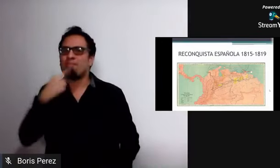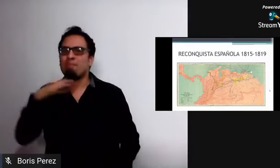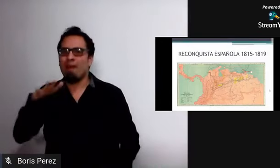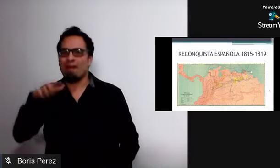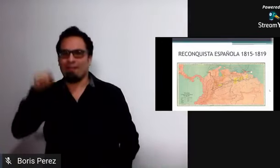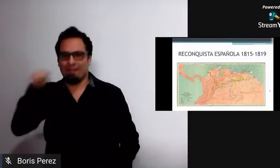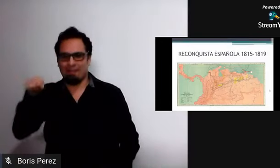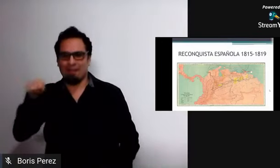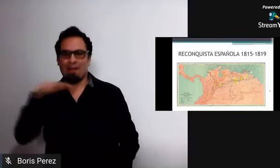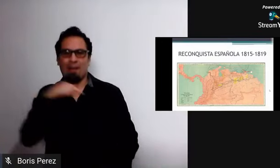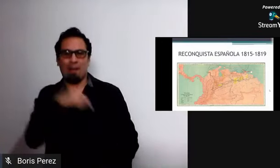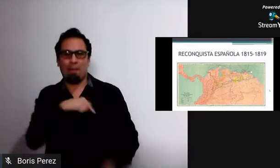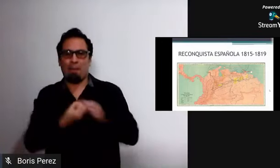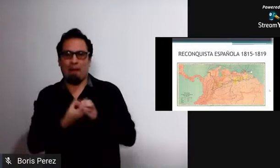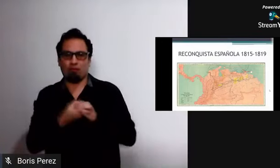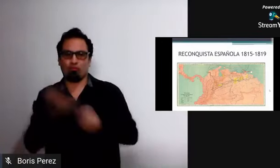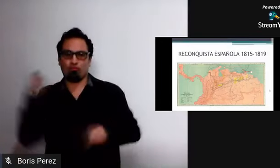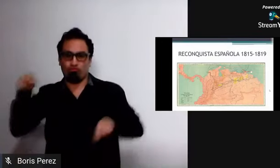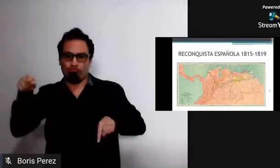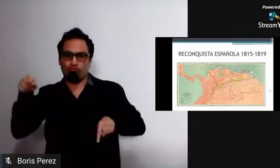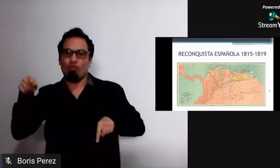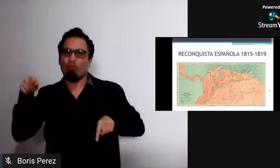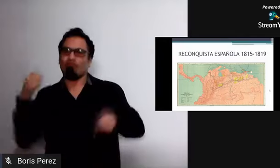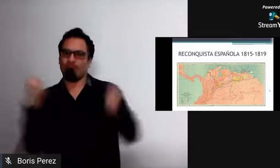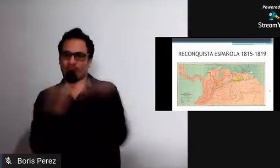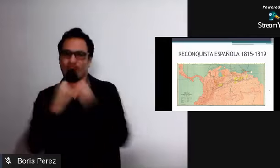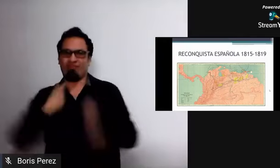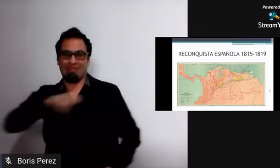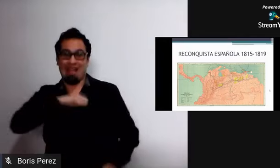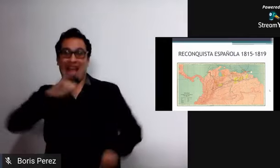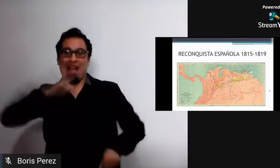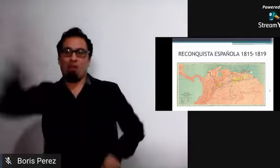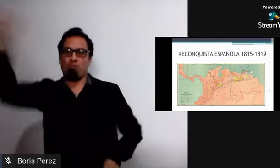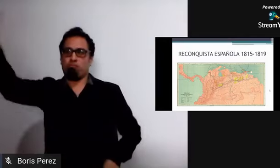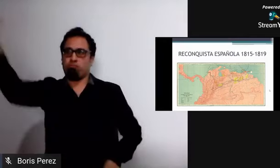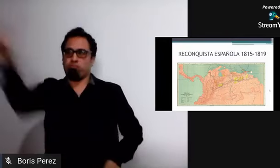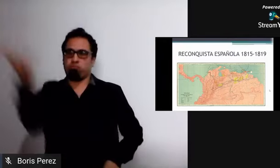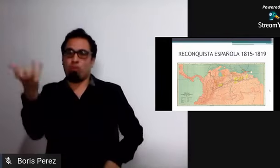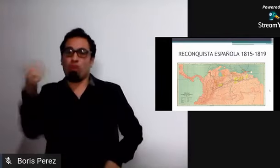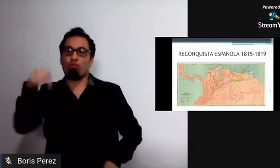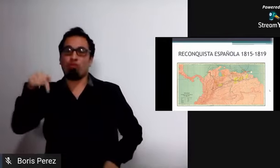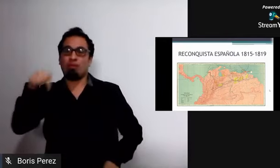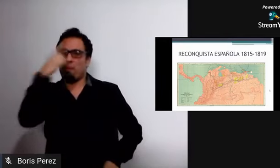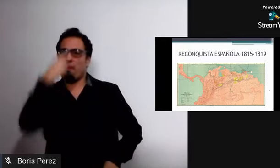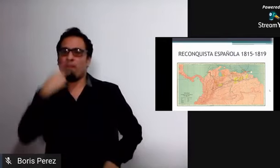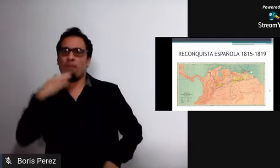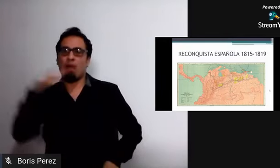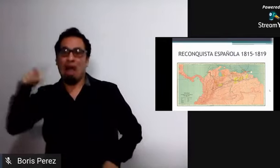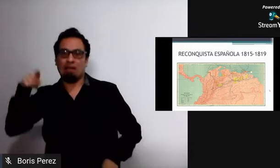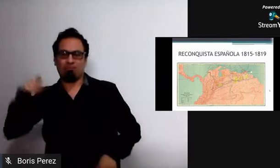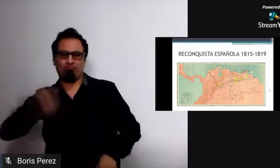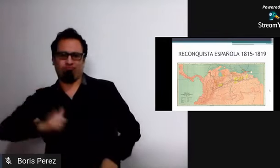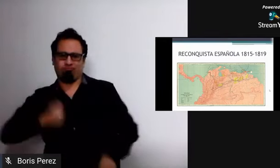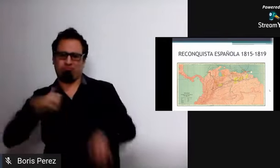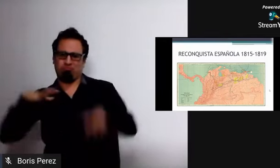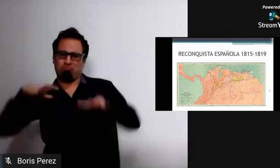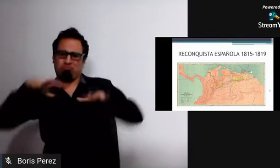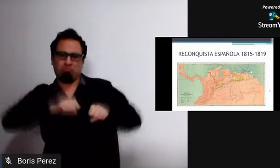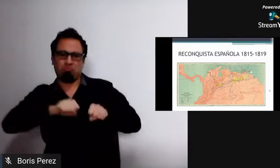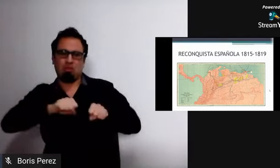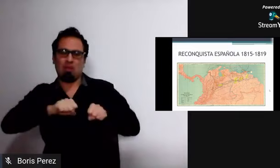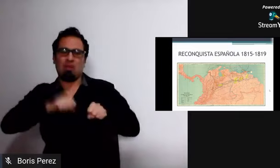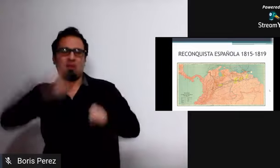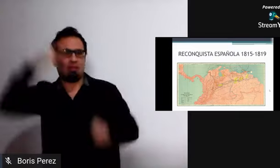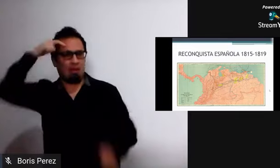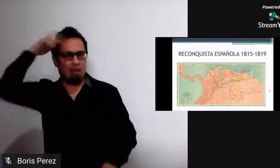contaron con respaldo del ejército español. Empezaron a tener sus batallas, unos ubicados en